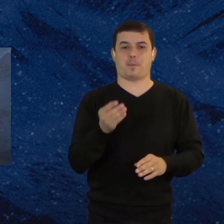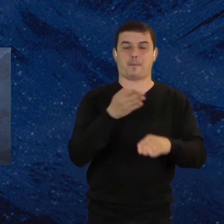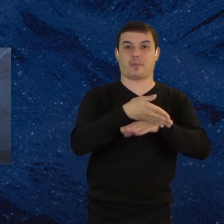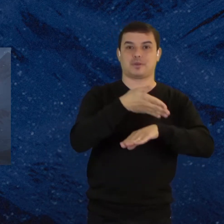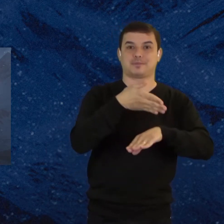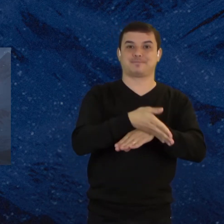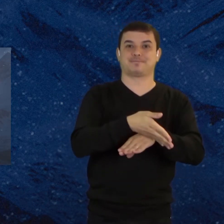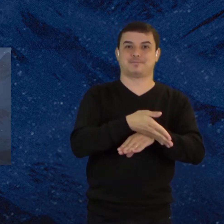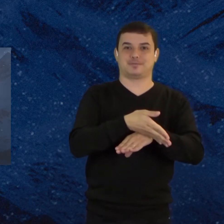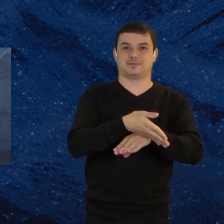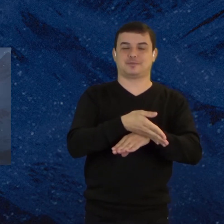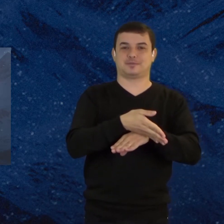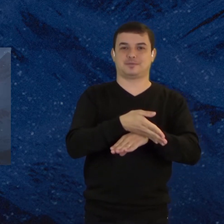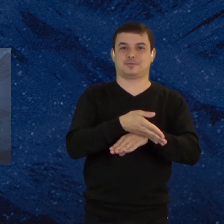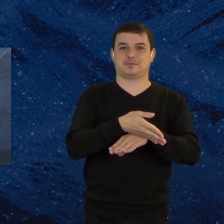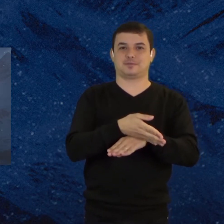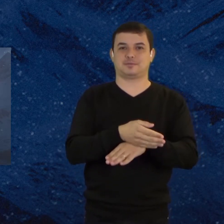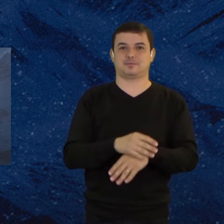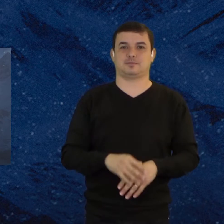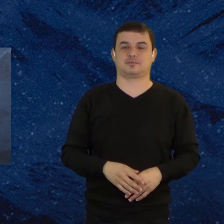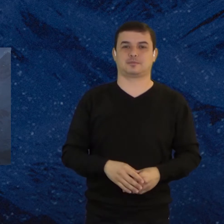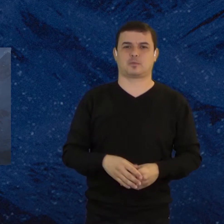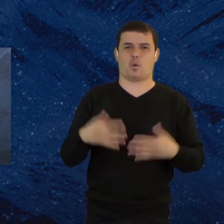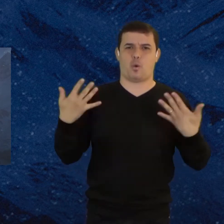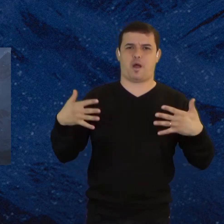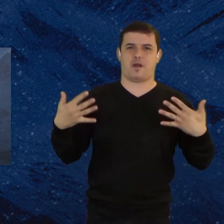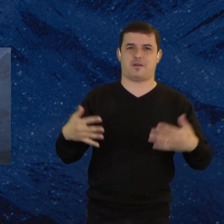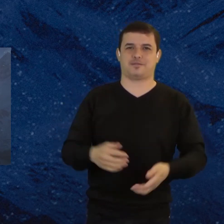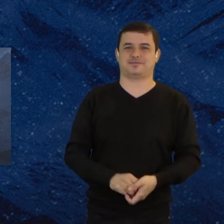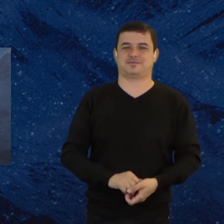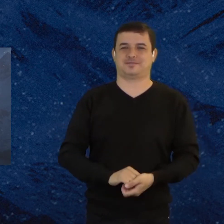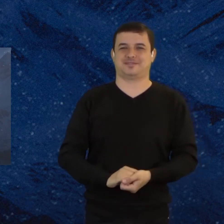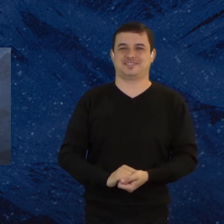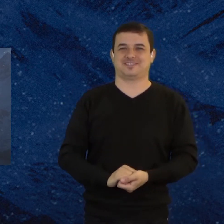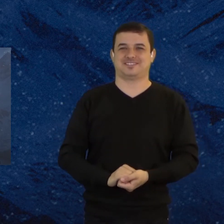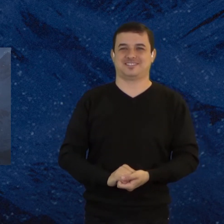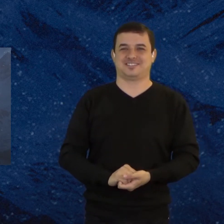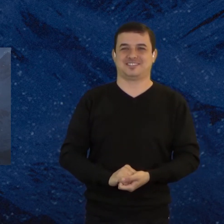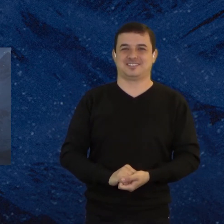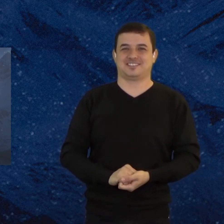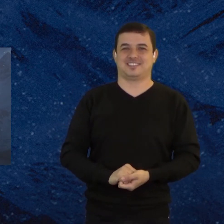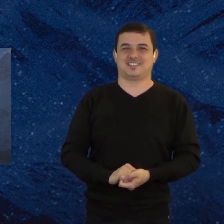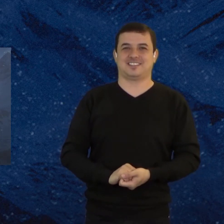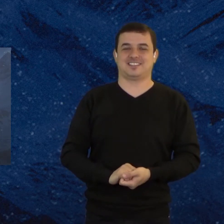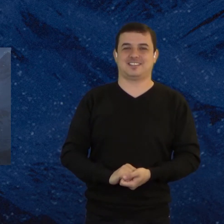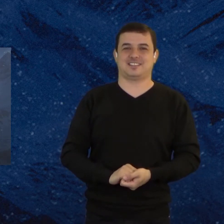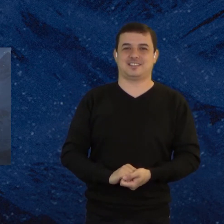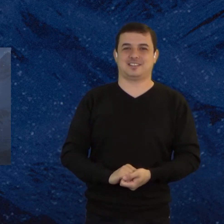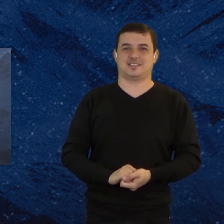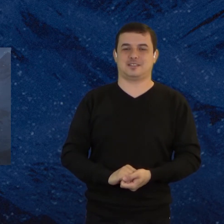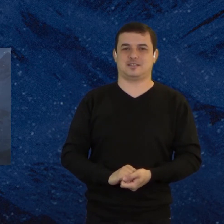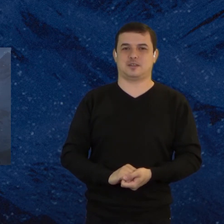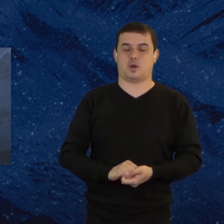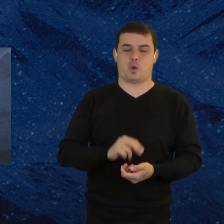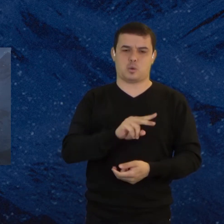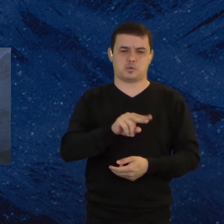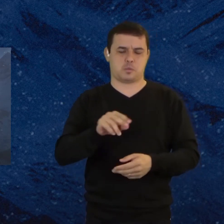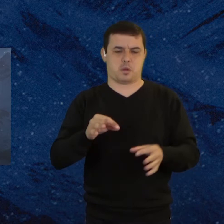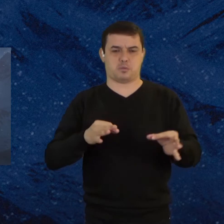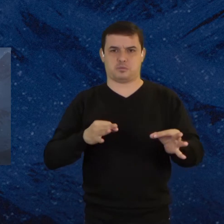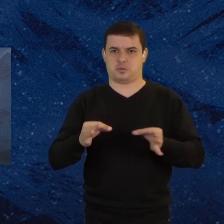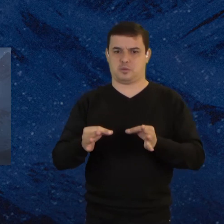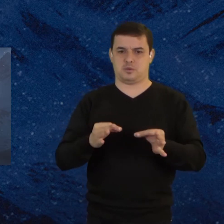mil pessoas participando desta conferência. E os organizadores, os irmãos